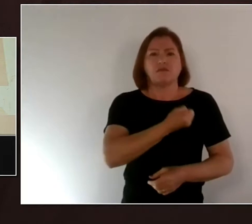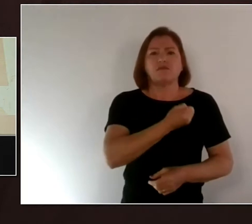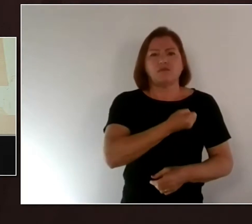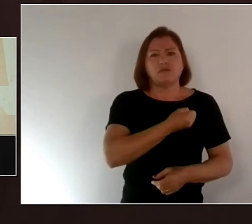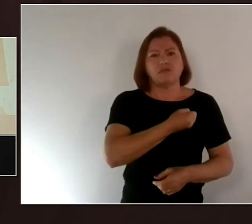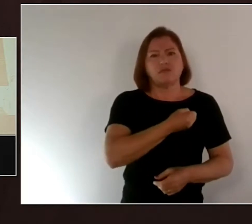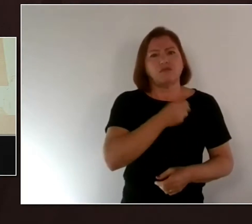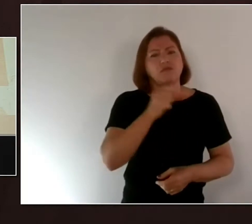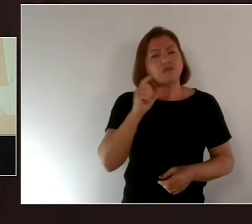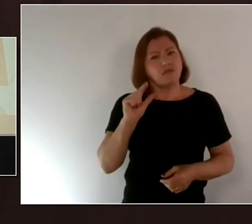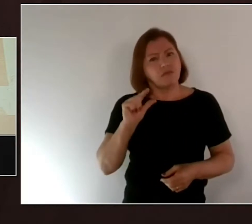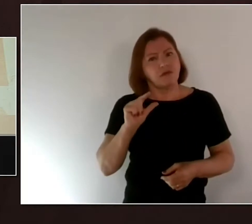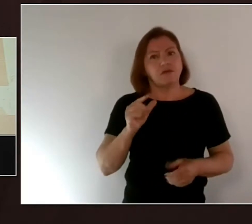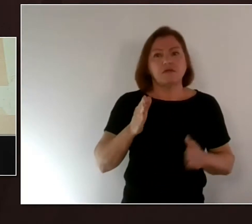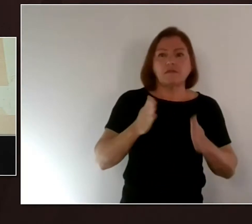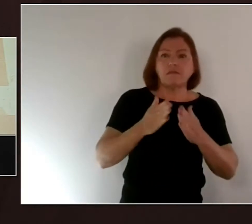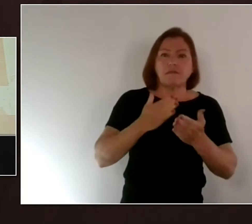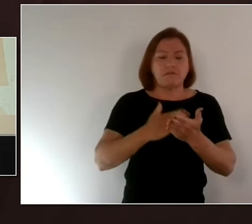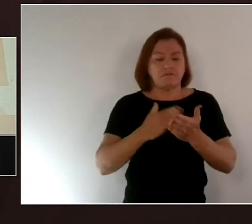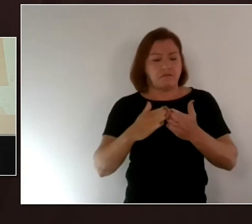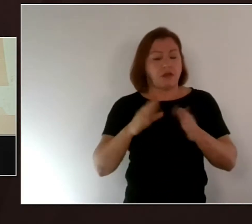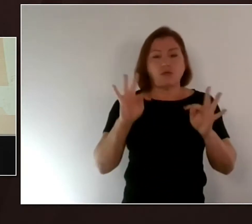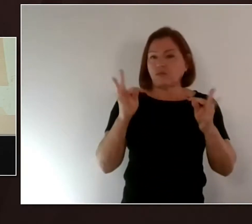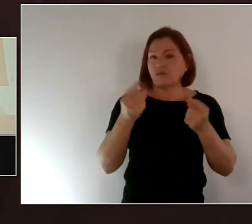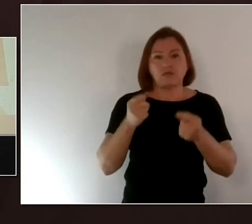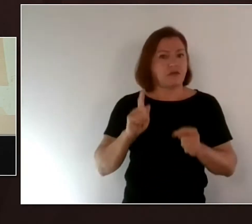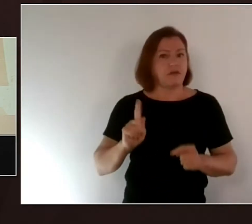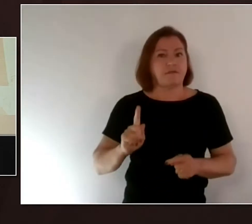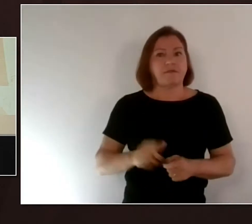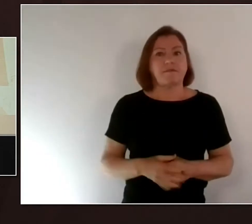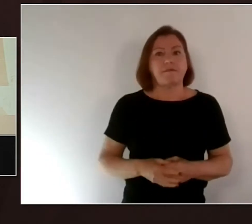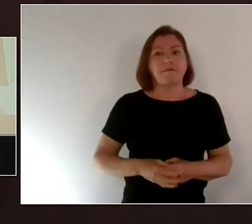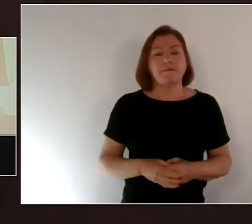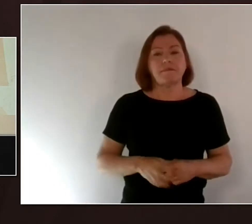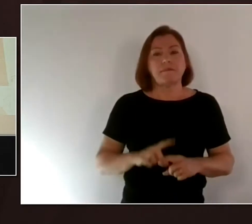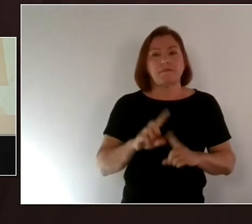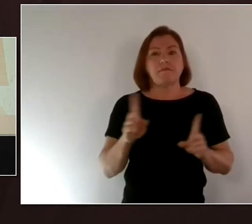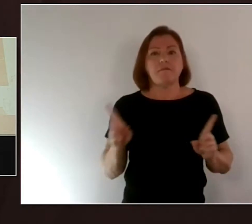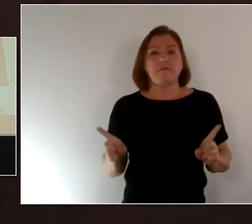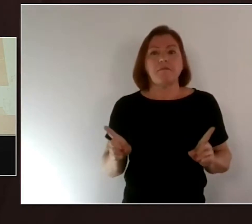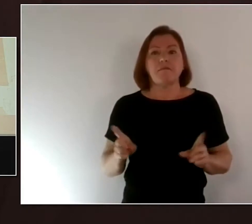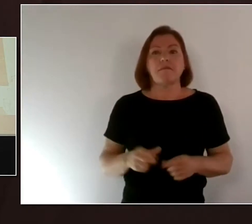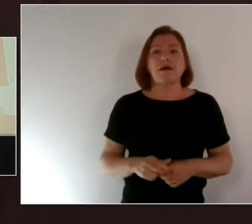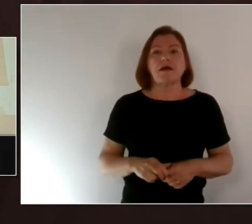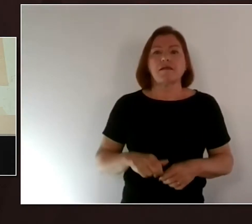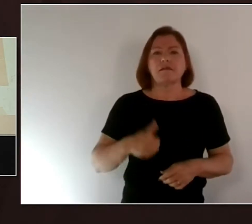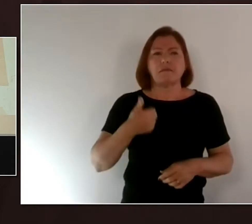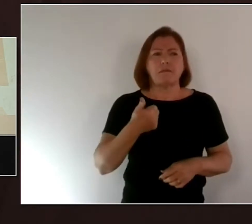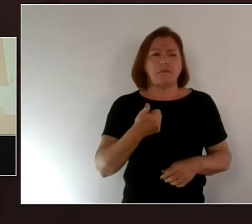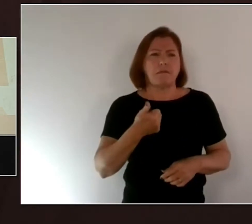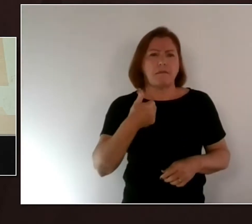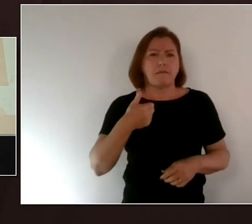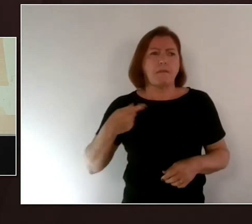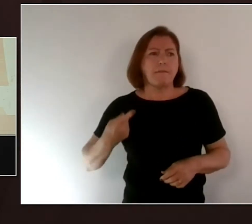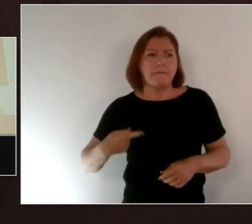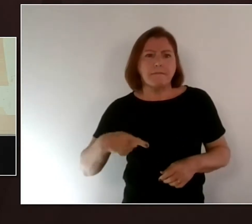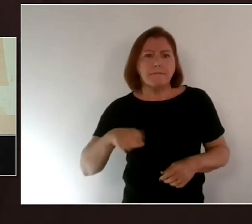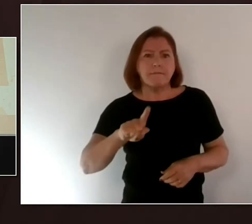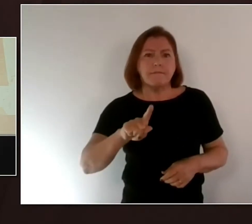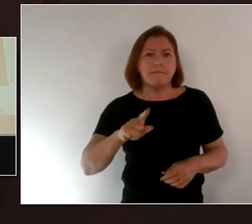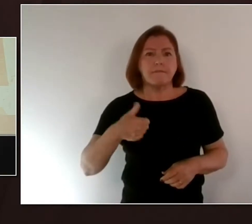parcial de pelo menos 1.500, mais de